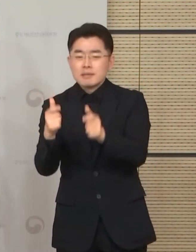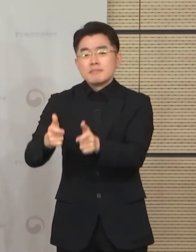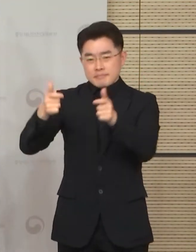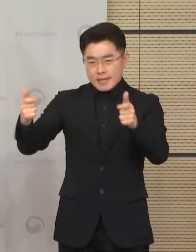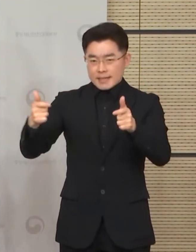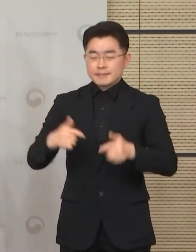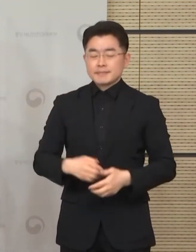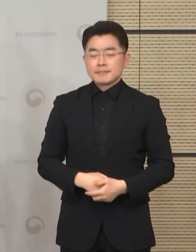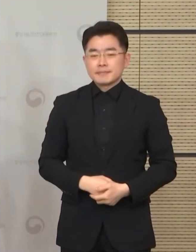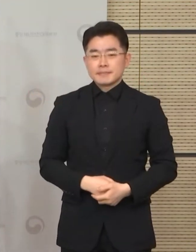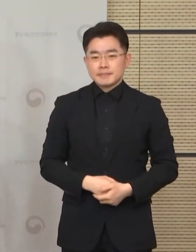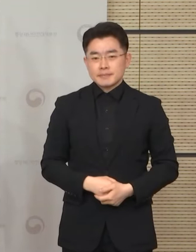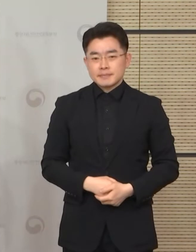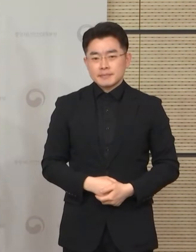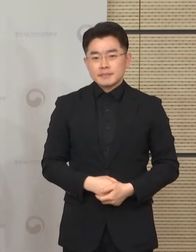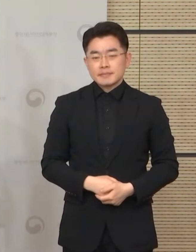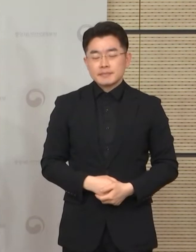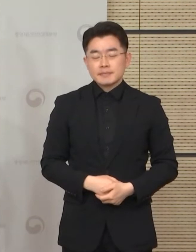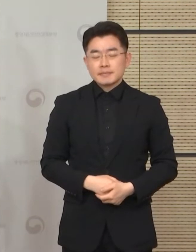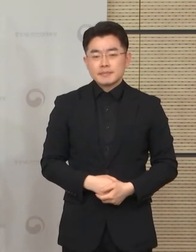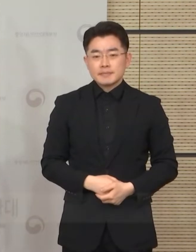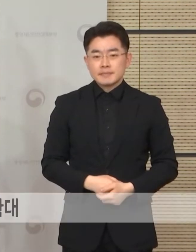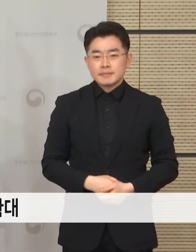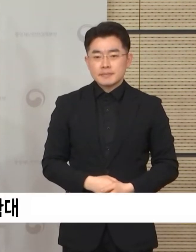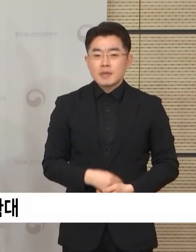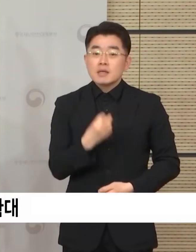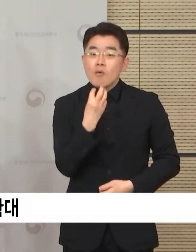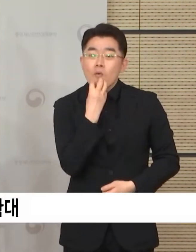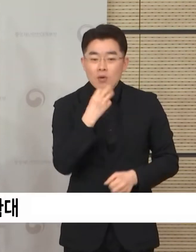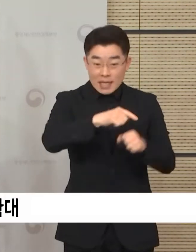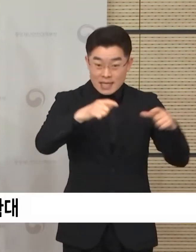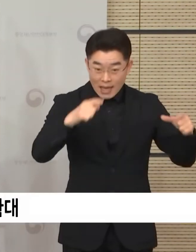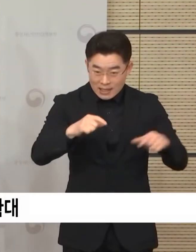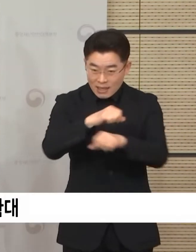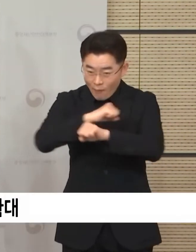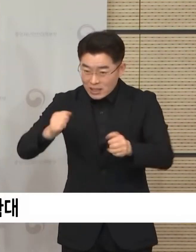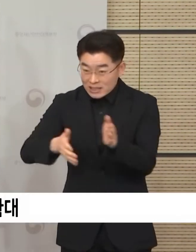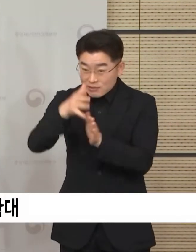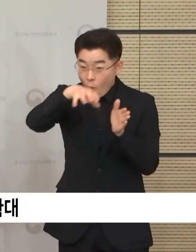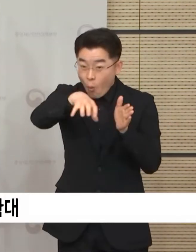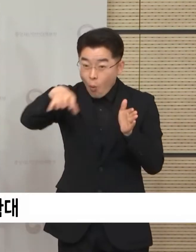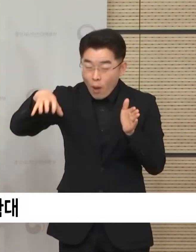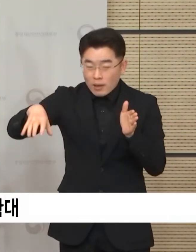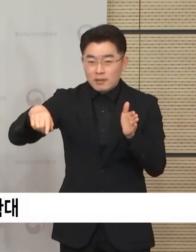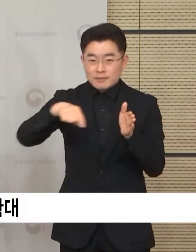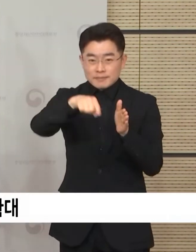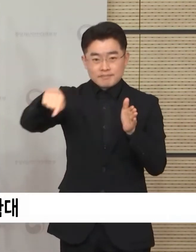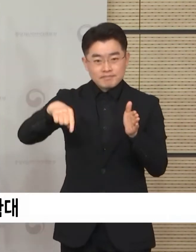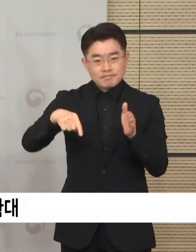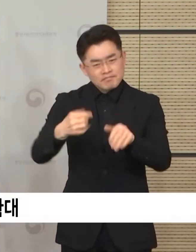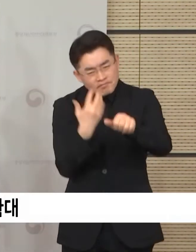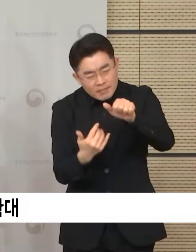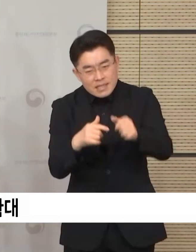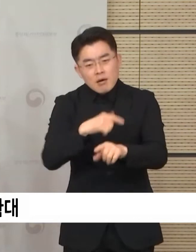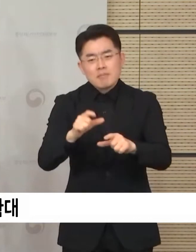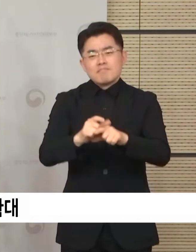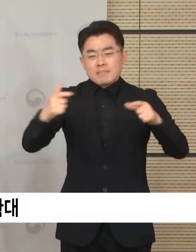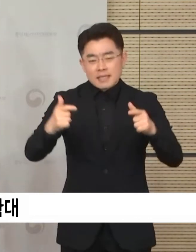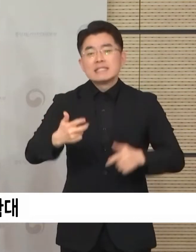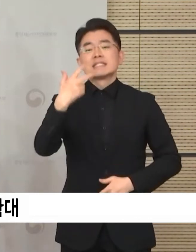증가시킬 것입니다 특히 수도권과 광역시 등 대도시에 경우는 최대의 칠레 까지